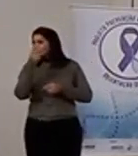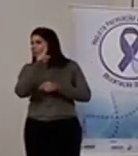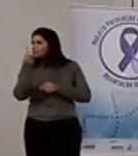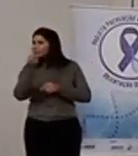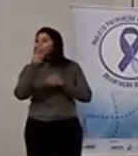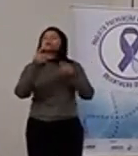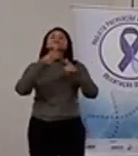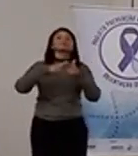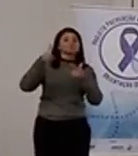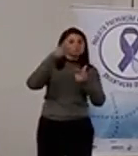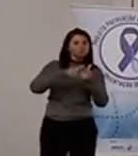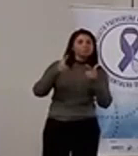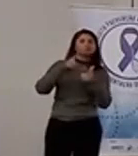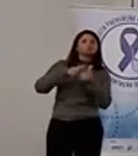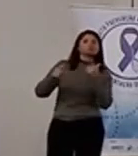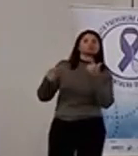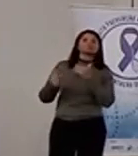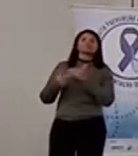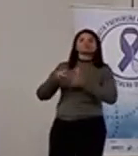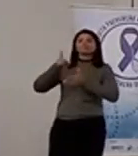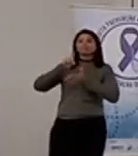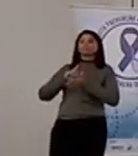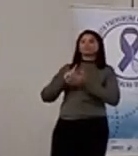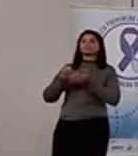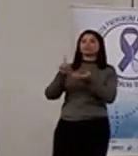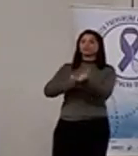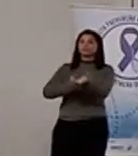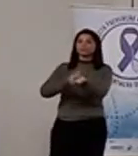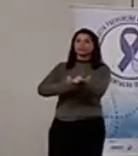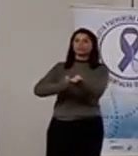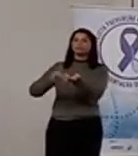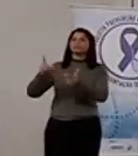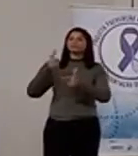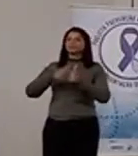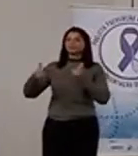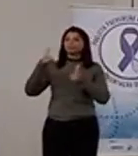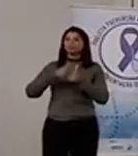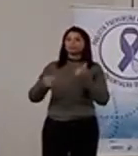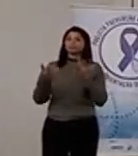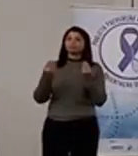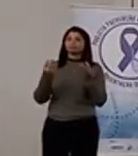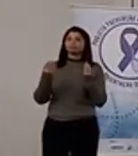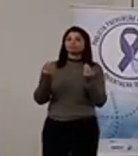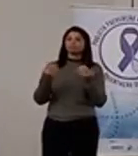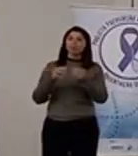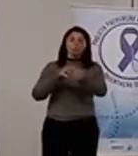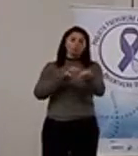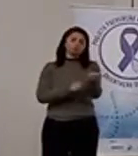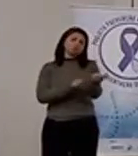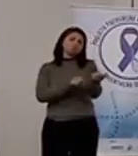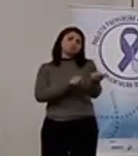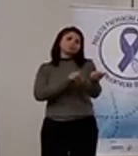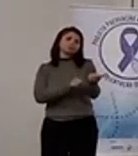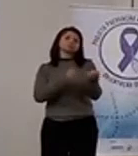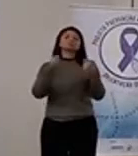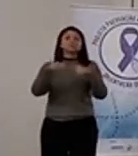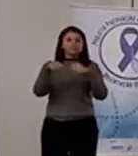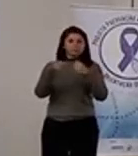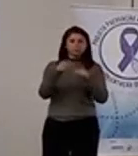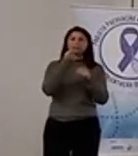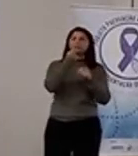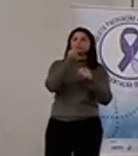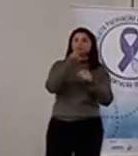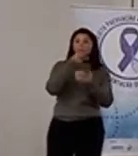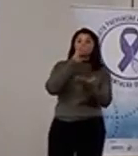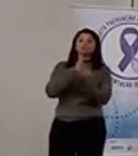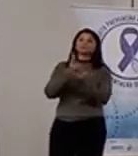tem pré-diabetes, uma série de complicações. Você consegue curar a hipertensão? Não. Também tem que tomar remédio a vida toda. Se não tomar, pode